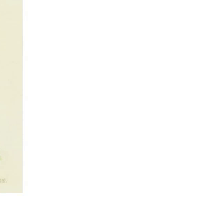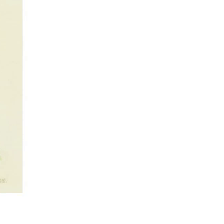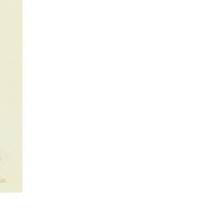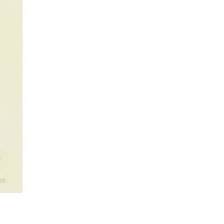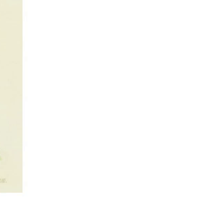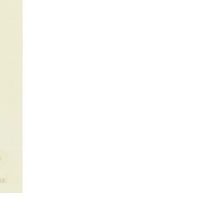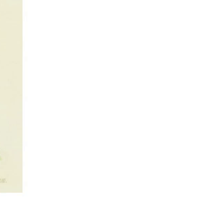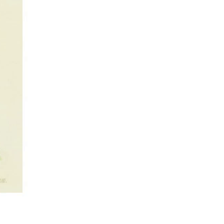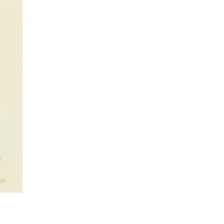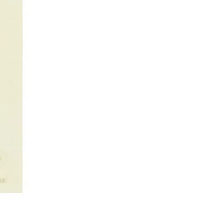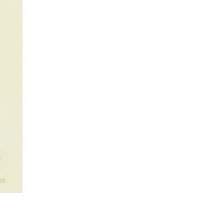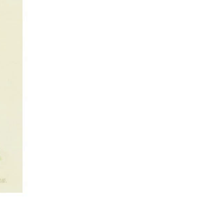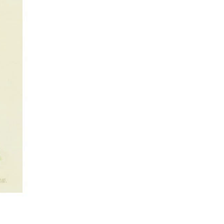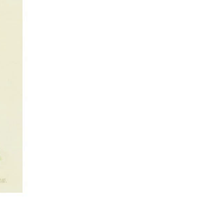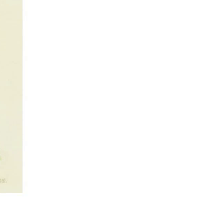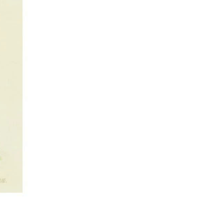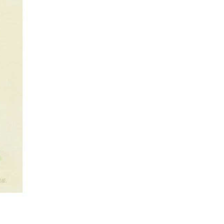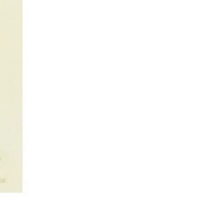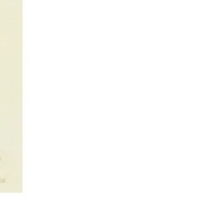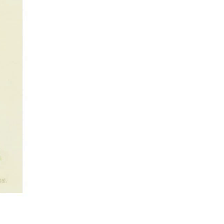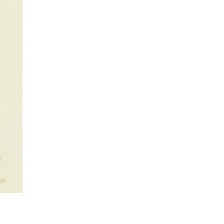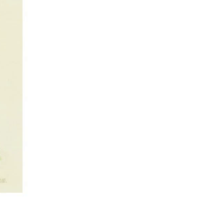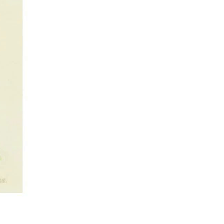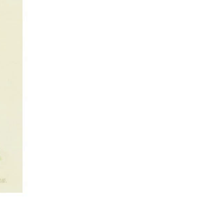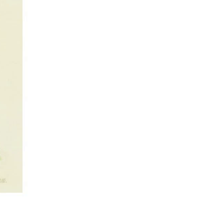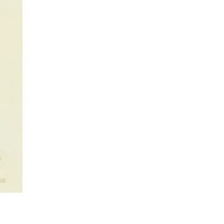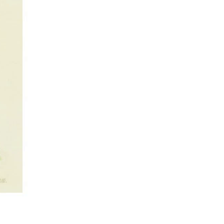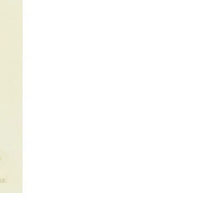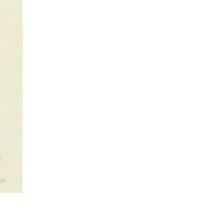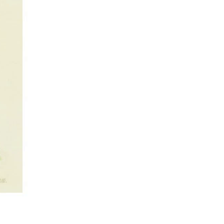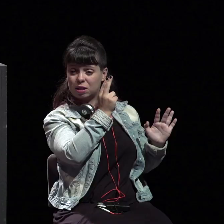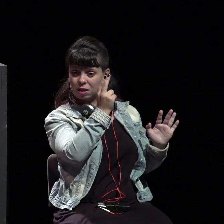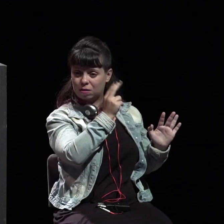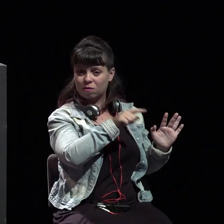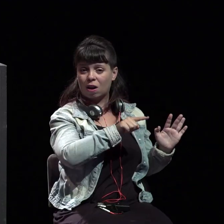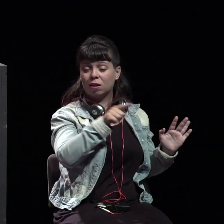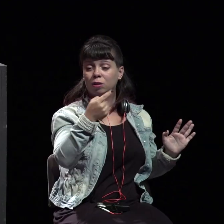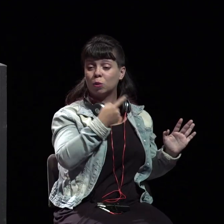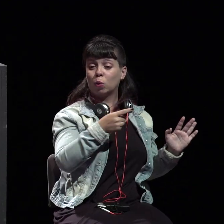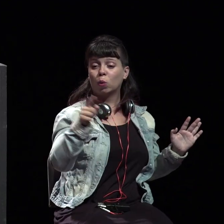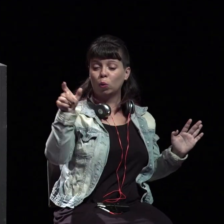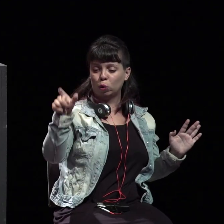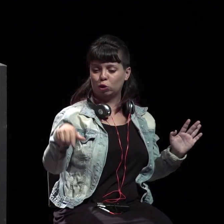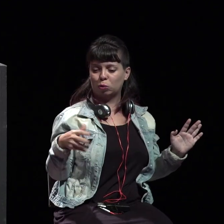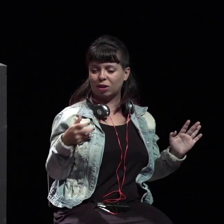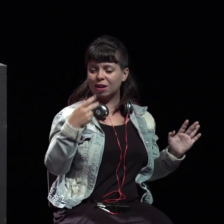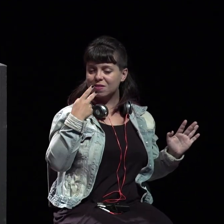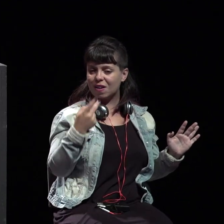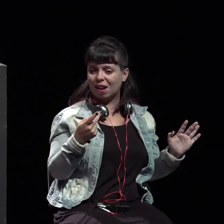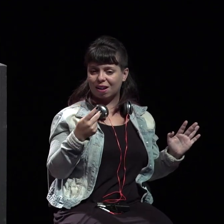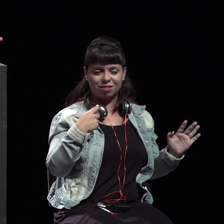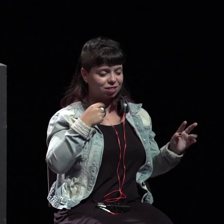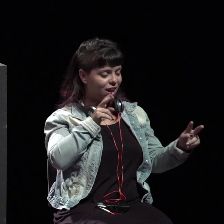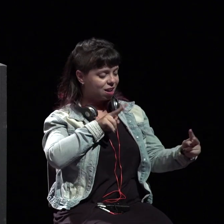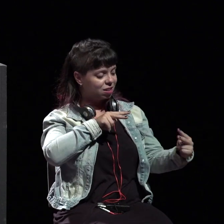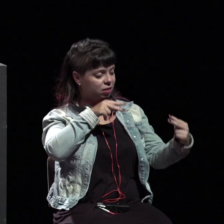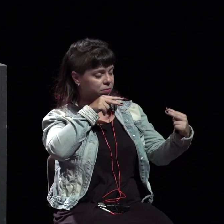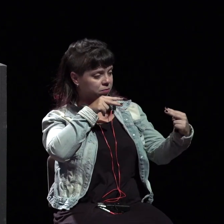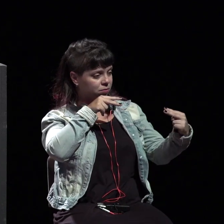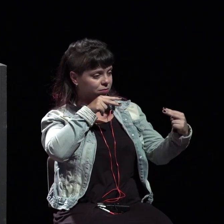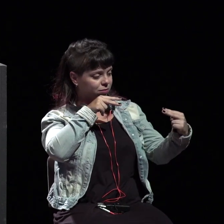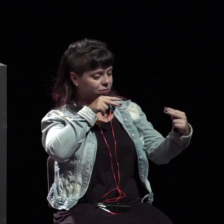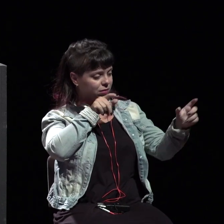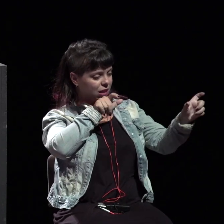estabelecer reconhecimento, e aí eu acho que eu vou tentar trabalhar na última parte, nessa noção de reconhecimento e não de empatia,